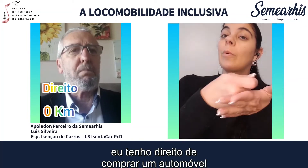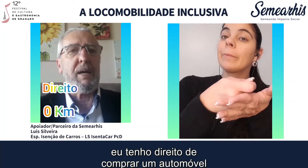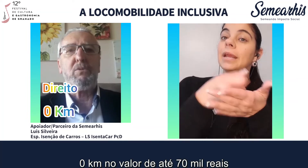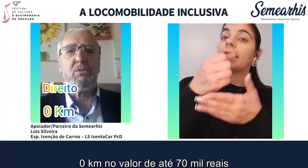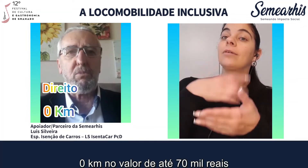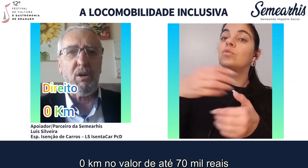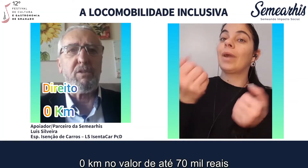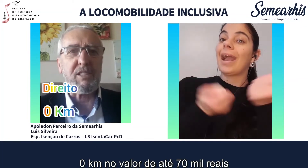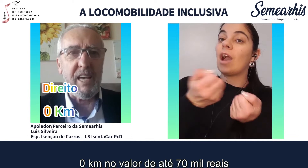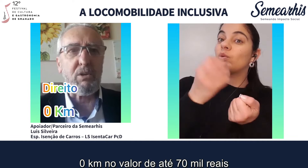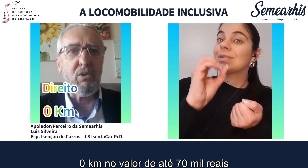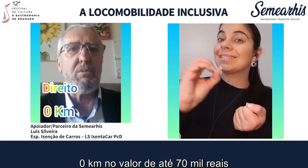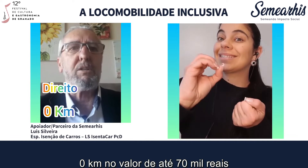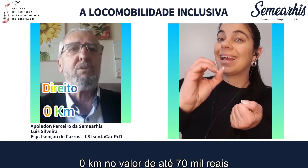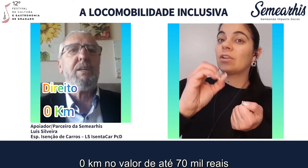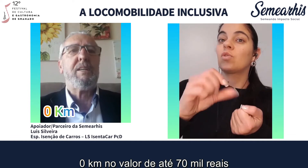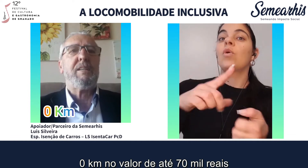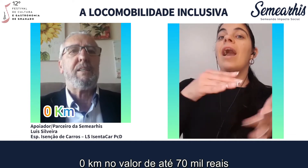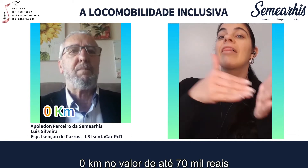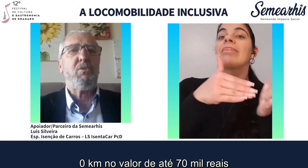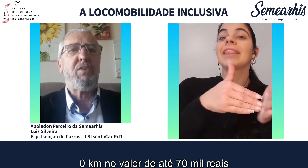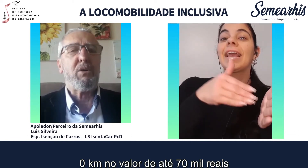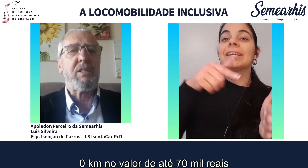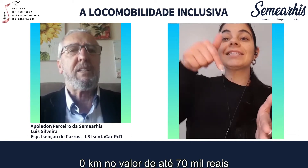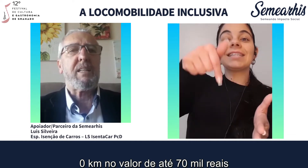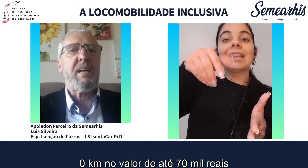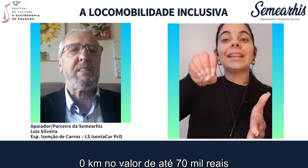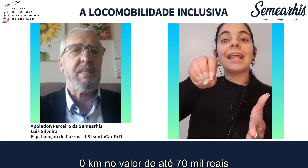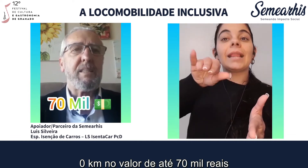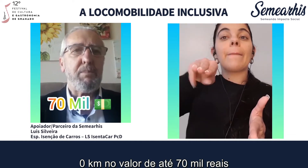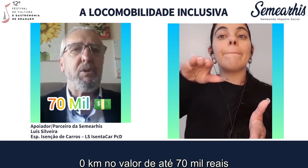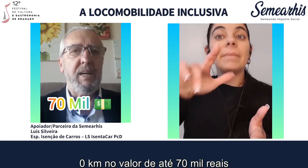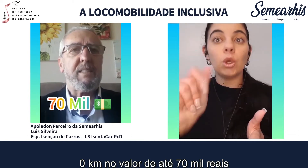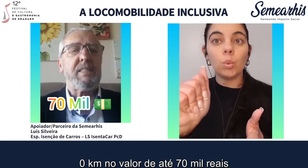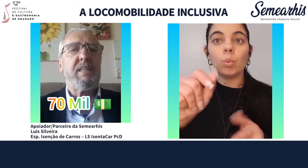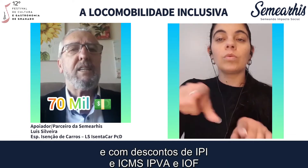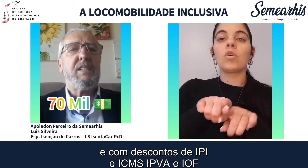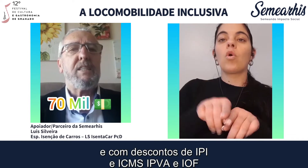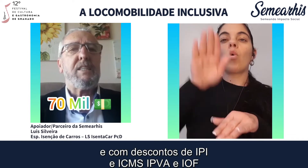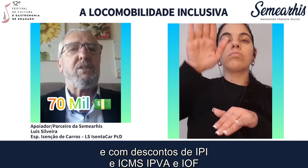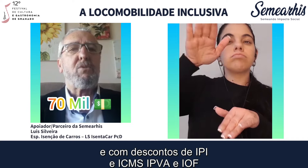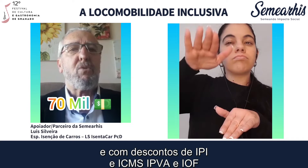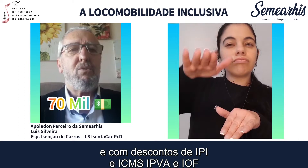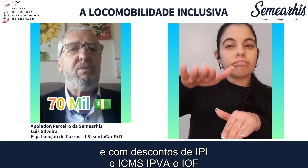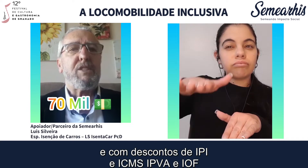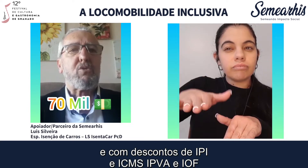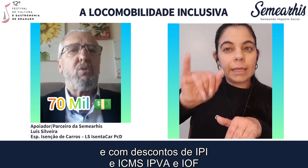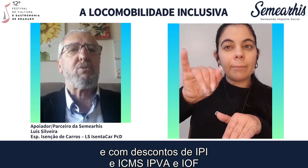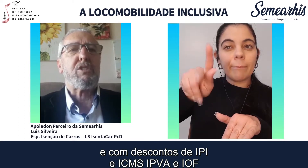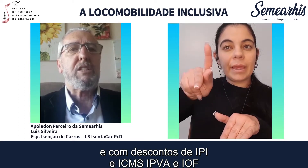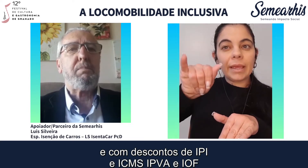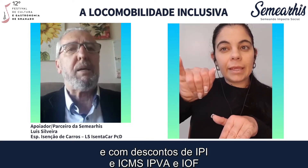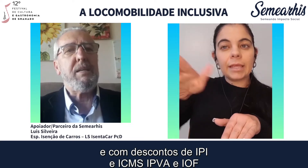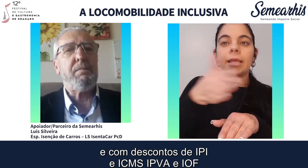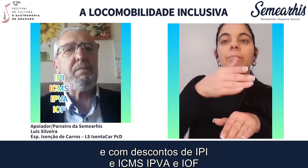de comprar um automóvel 0 km no valor de até R$70 mil, com